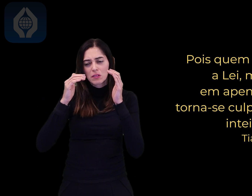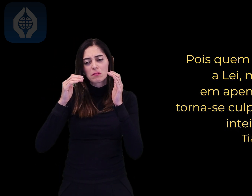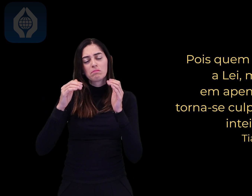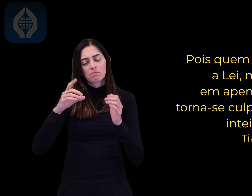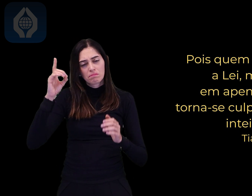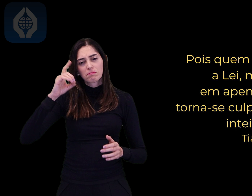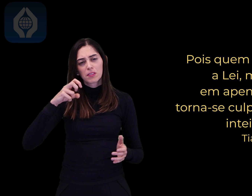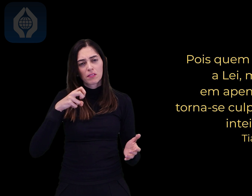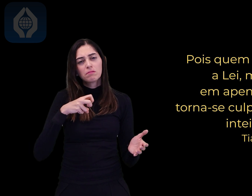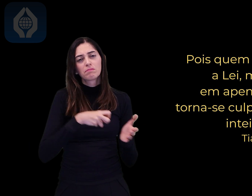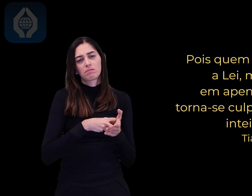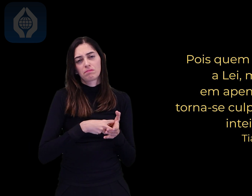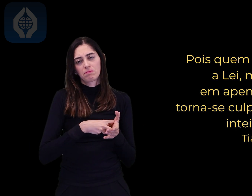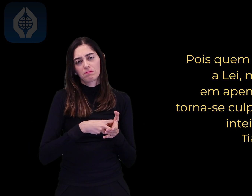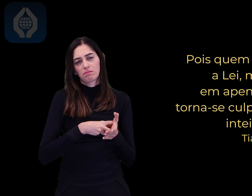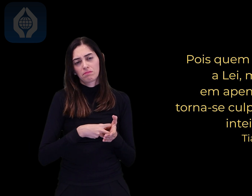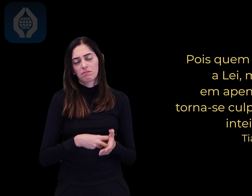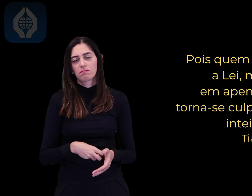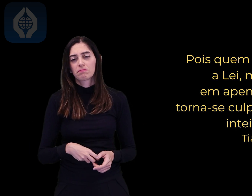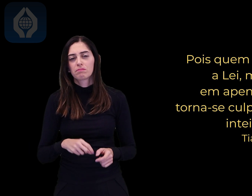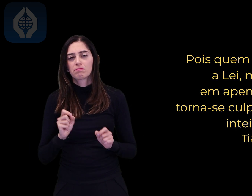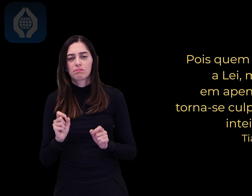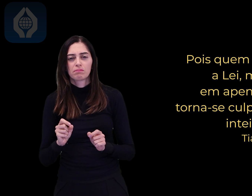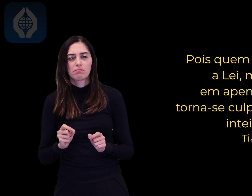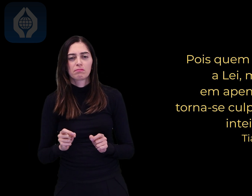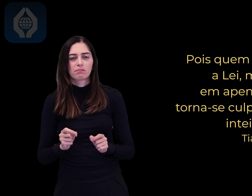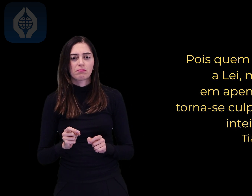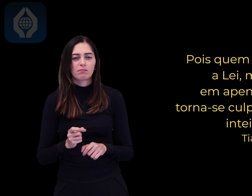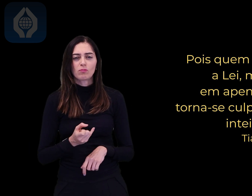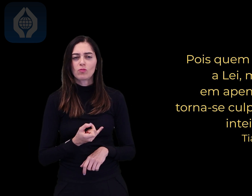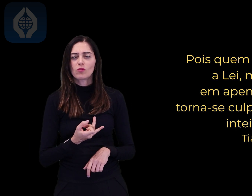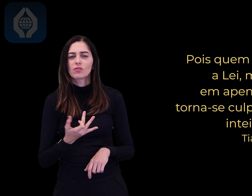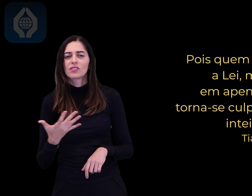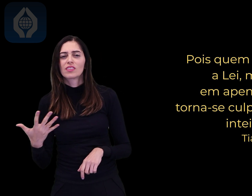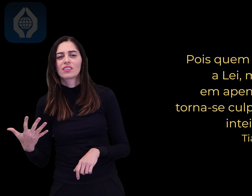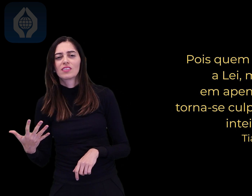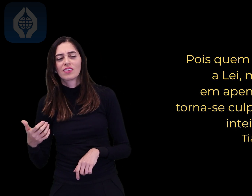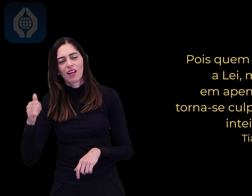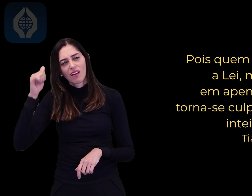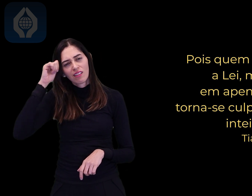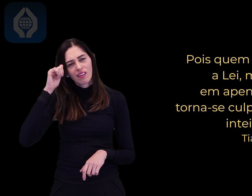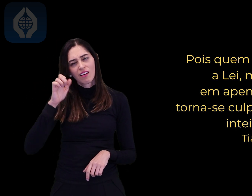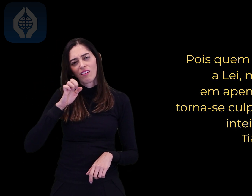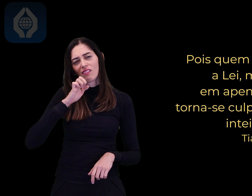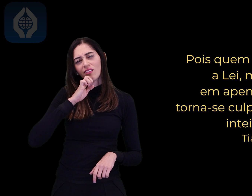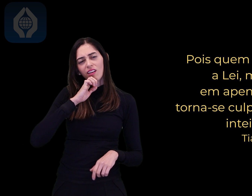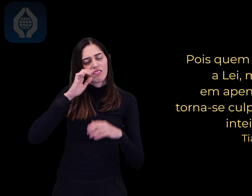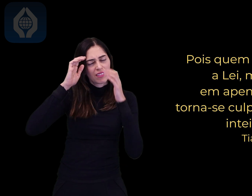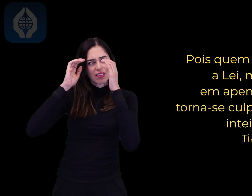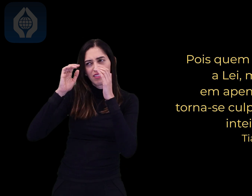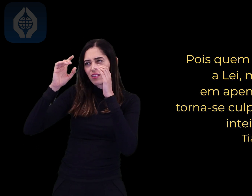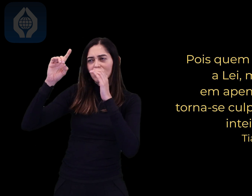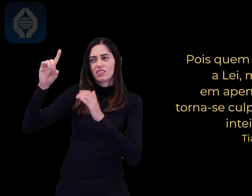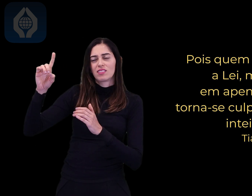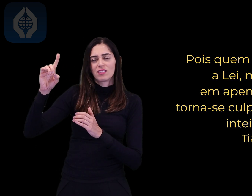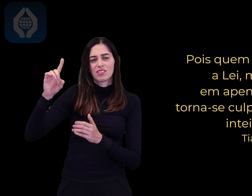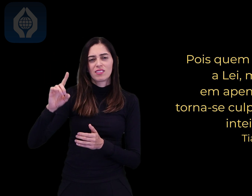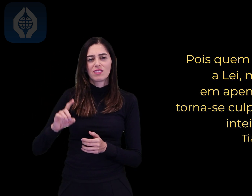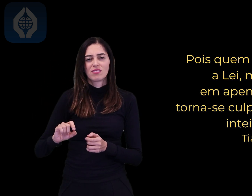tenham desobedecido apenas um de seus mandamentos uma só vez. Quantas vezes Adão e Eva desobedeceram a Deus antes